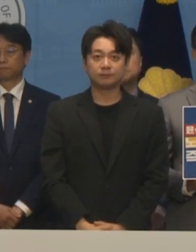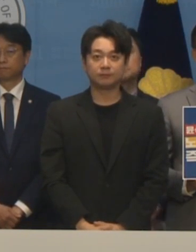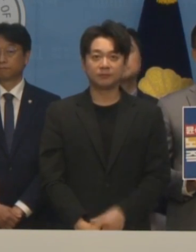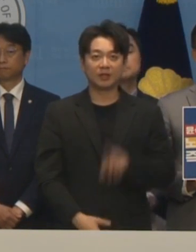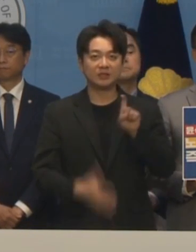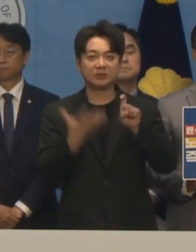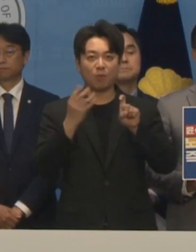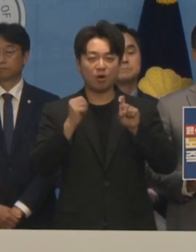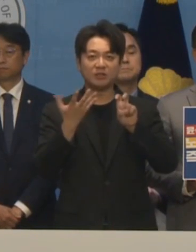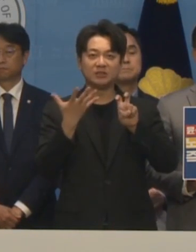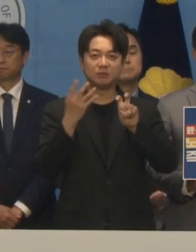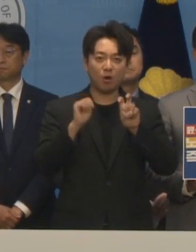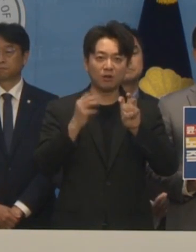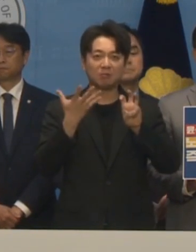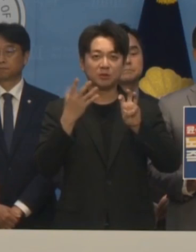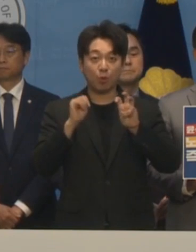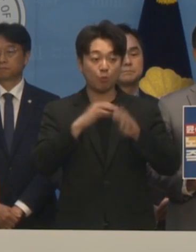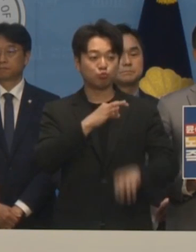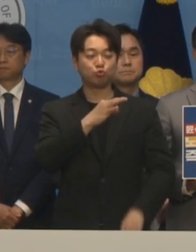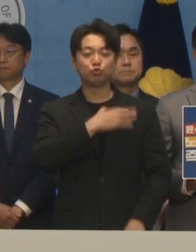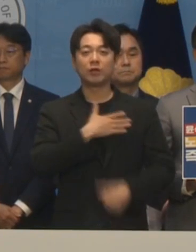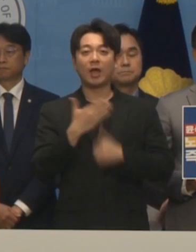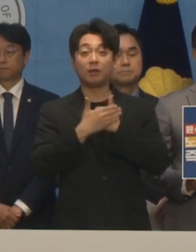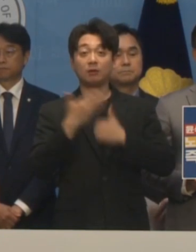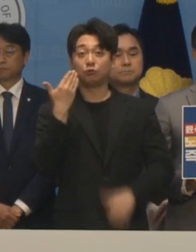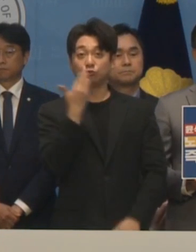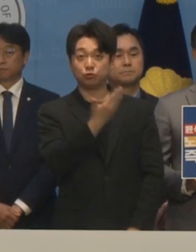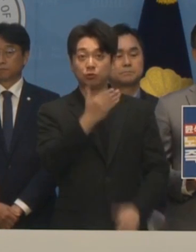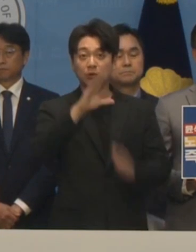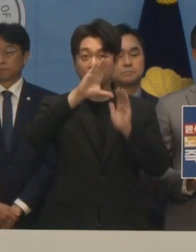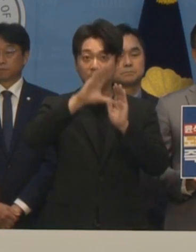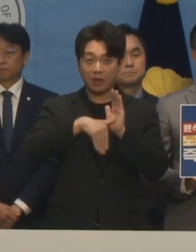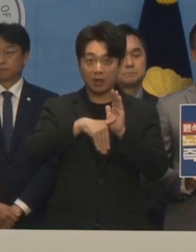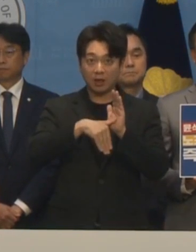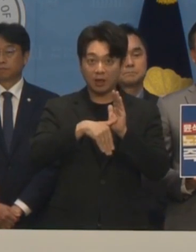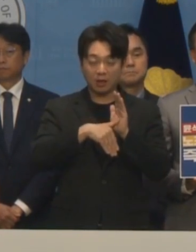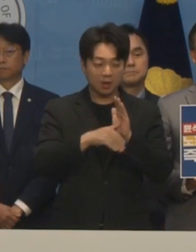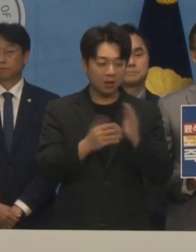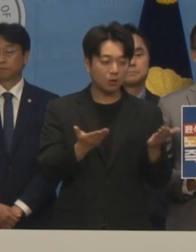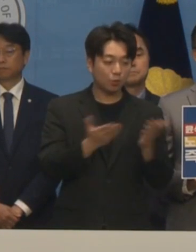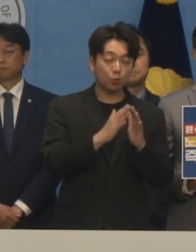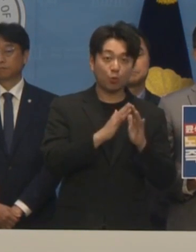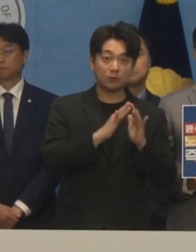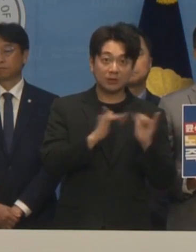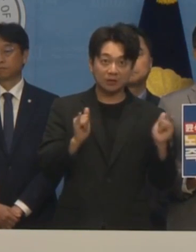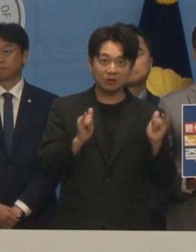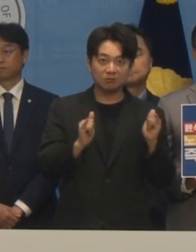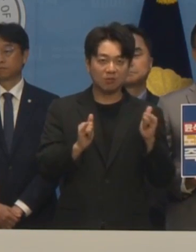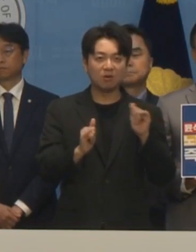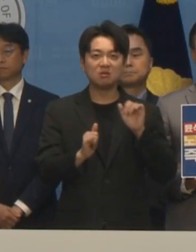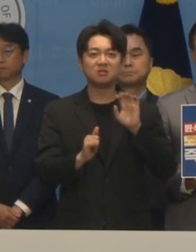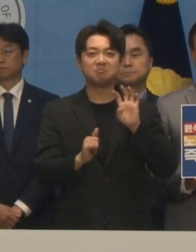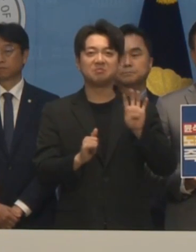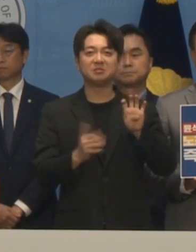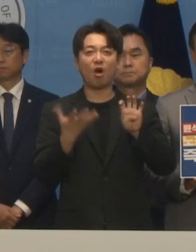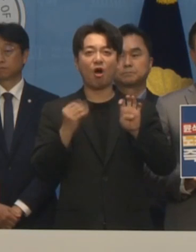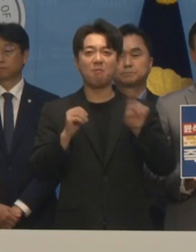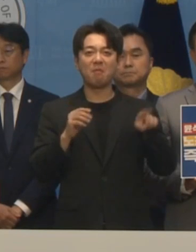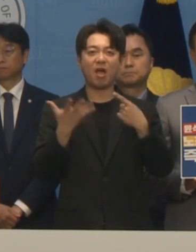수십조에 이르는 부자 감세를 단행할 동안 파업했다는 이유로 1인당 94억 원의 손해배상 폭탄을